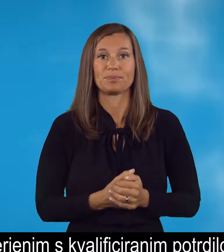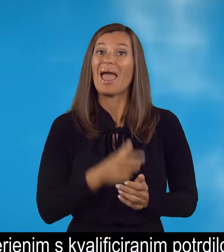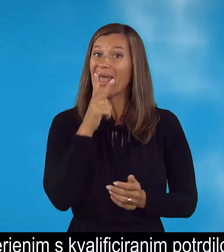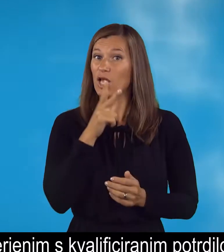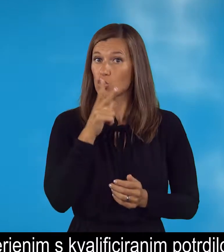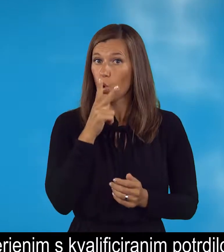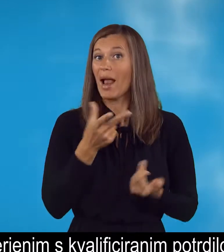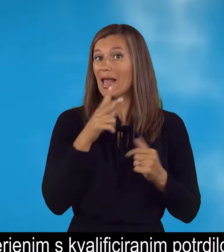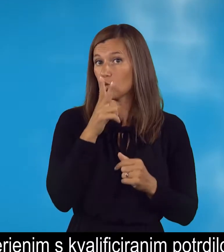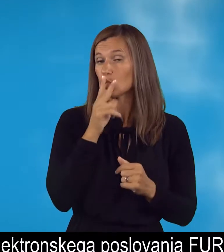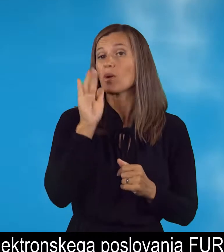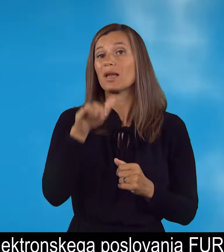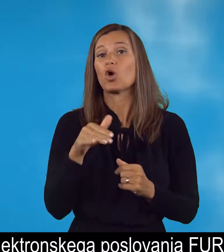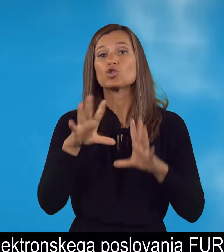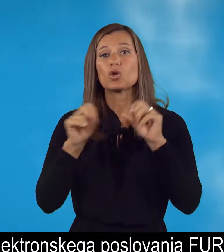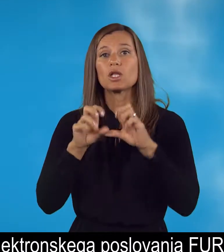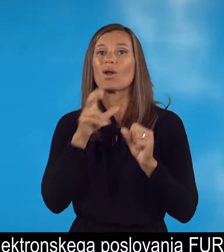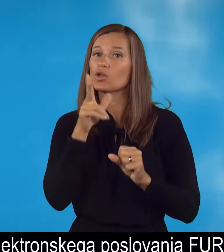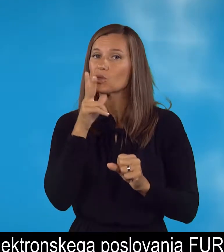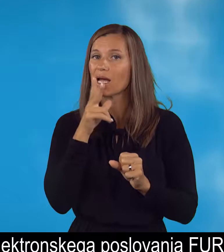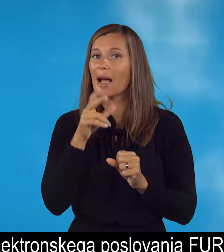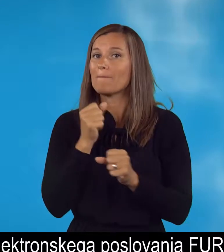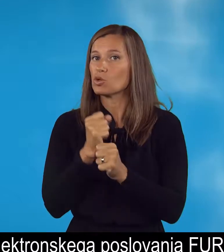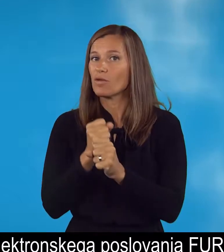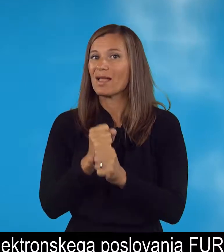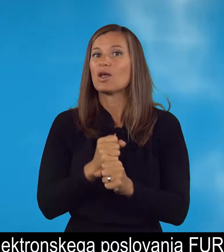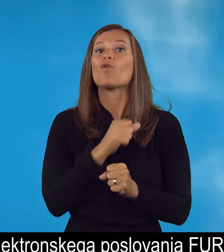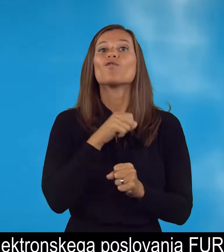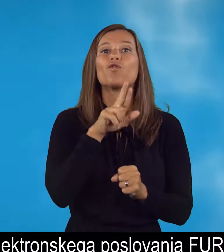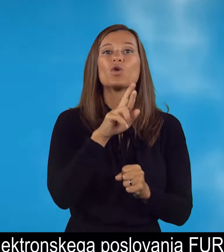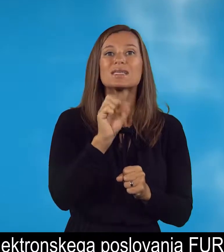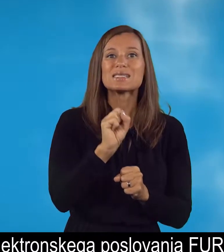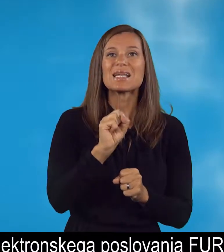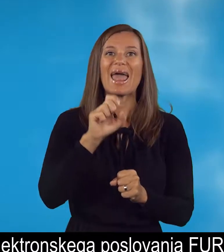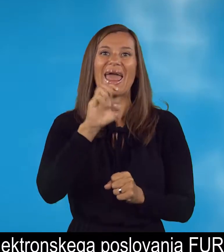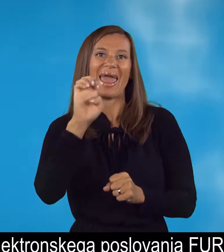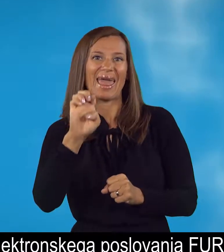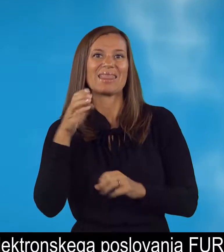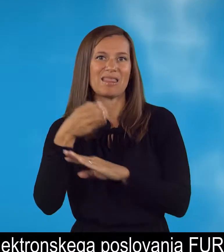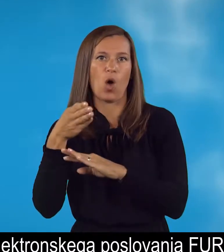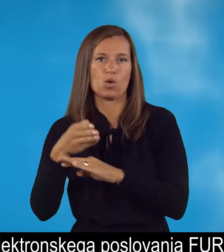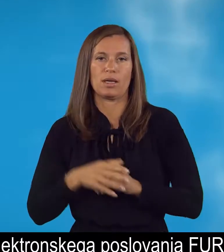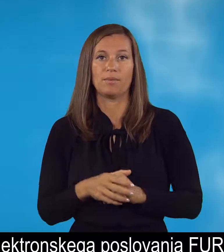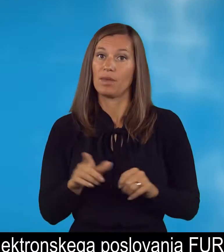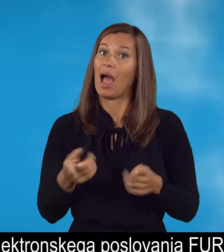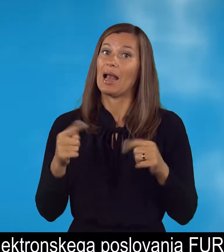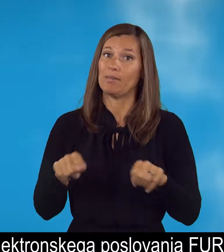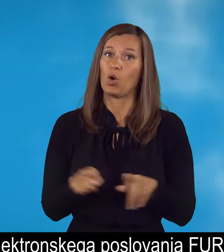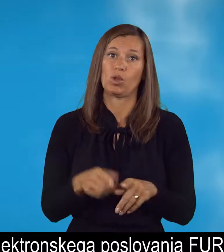Elektronsko preko storitev elektronskega poslovanja FURS e-davki. Kot lastni dokument.